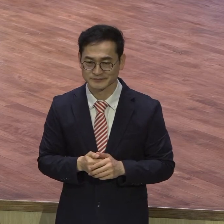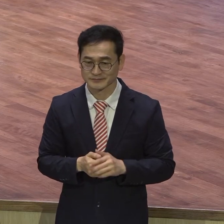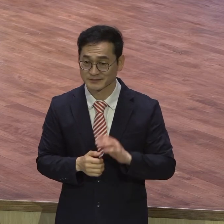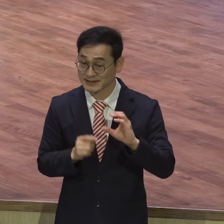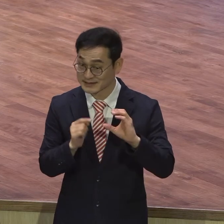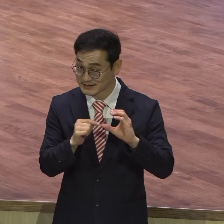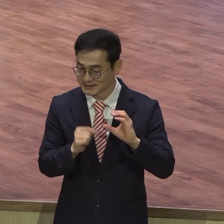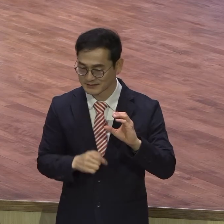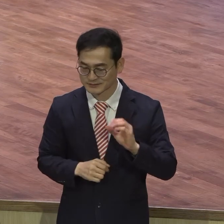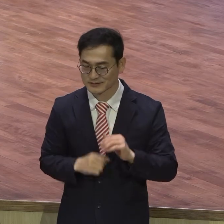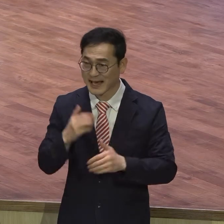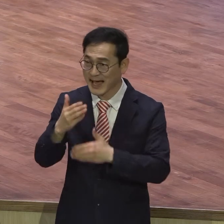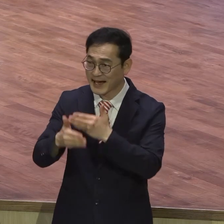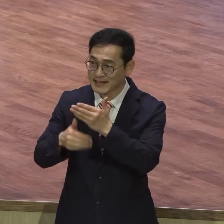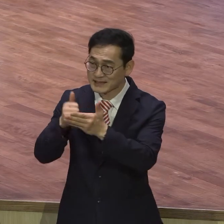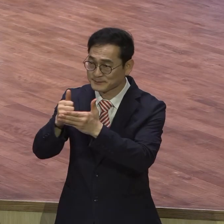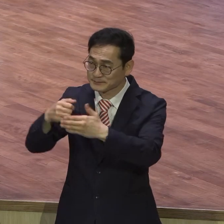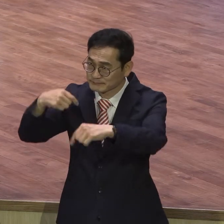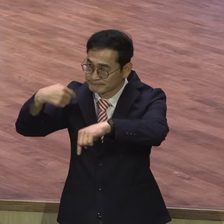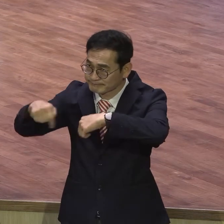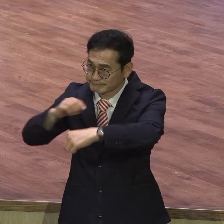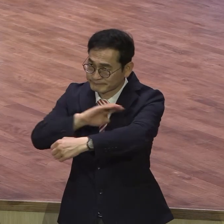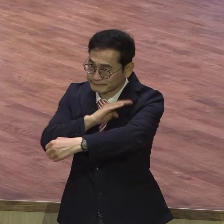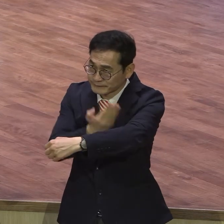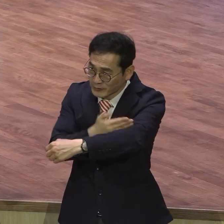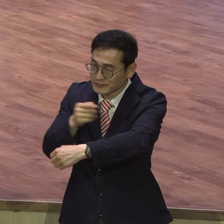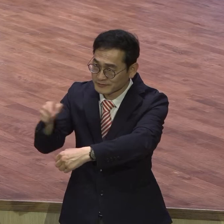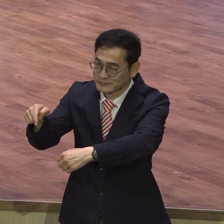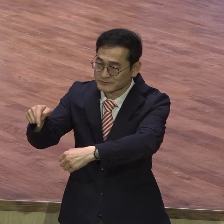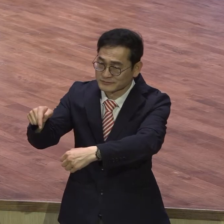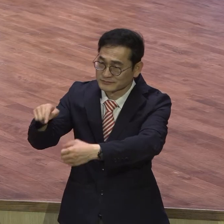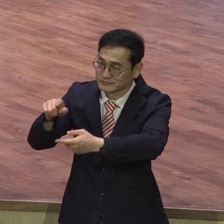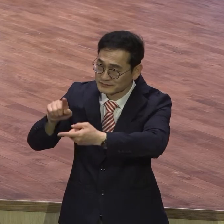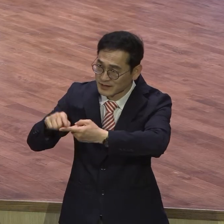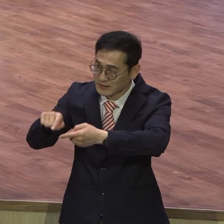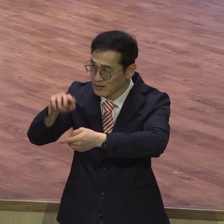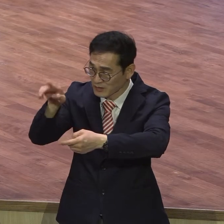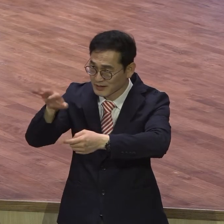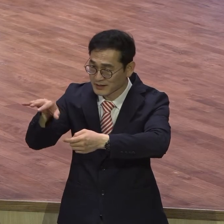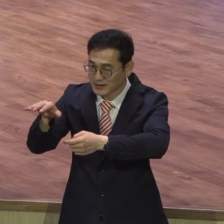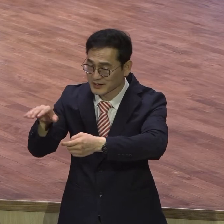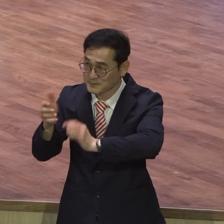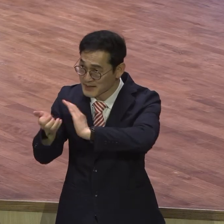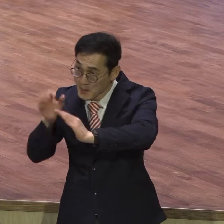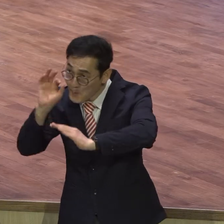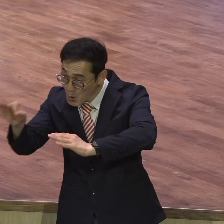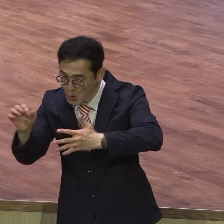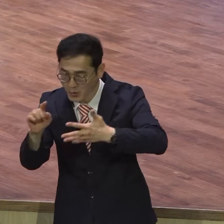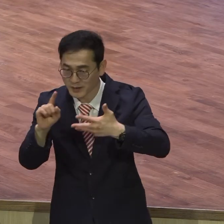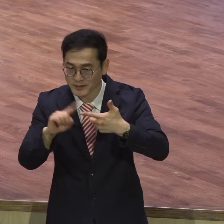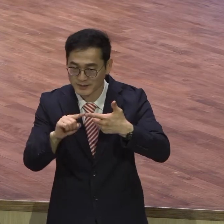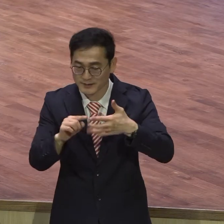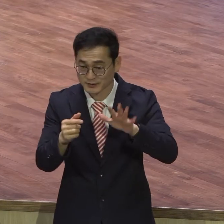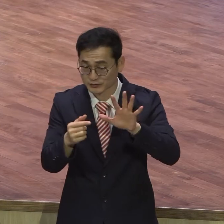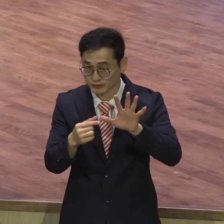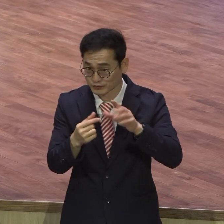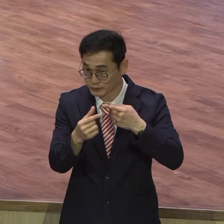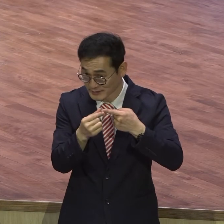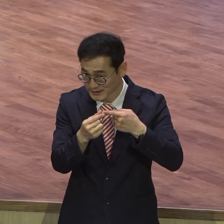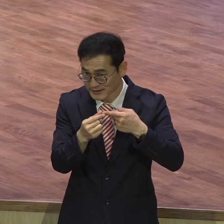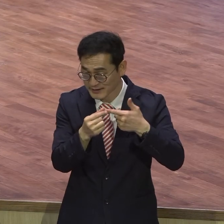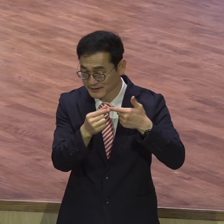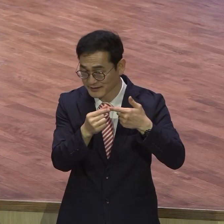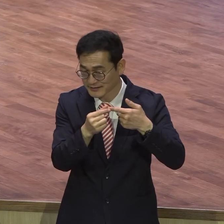하나님의 절대 주권 여기에 길이 있다 V는 비전이죠 미리 갖자 절대 교획